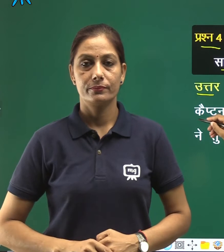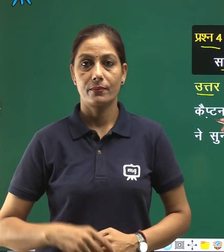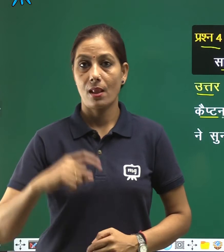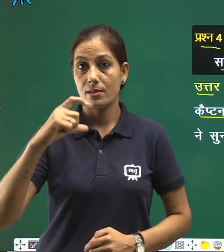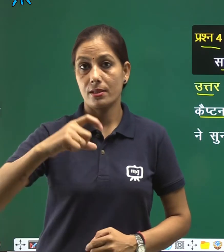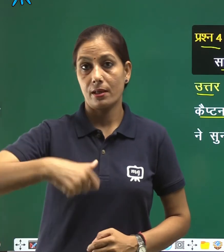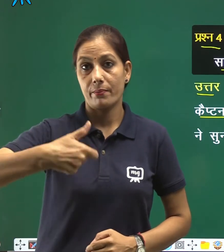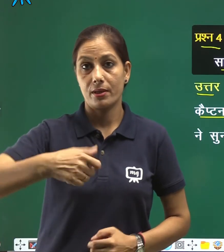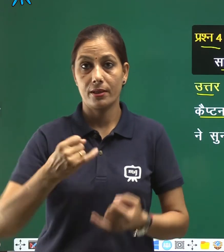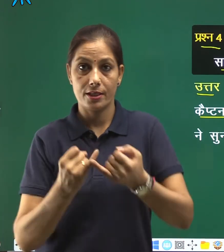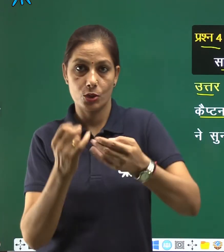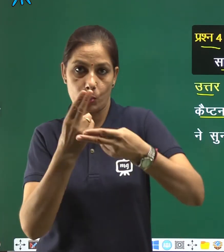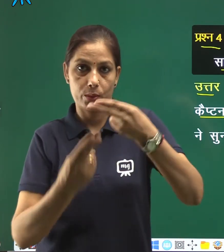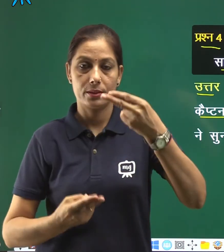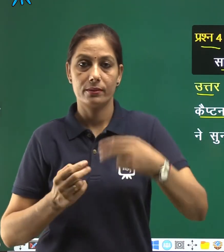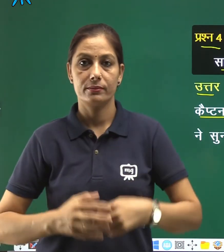कैप्टन की कहानी